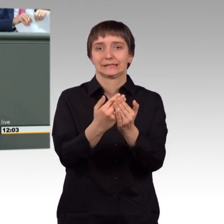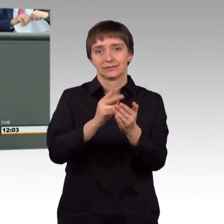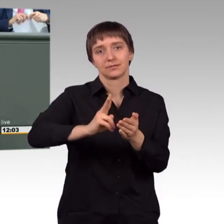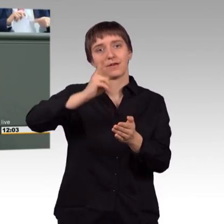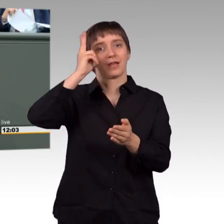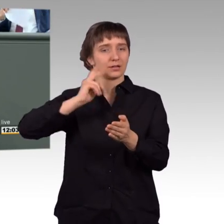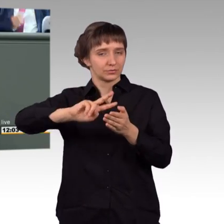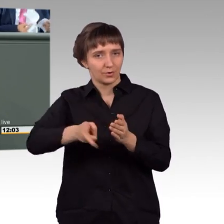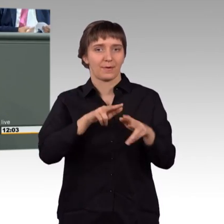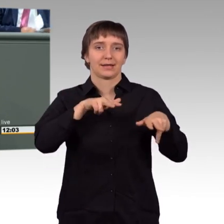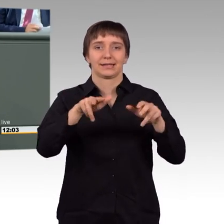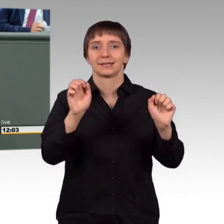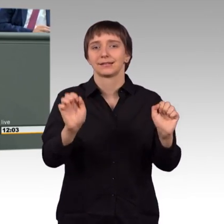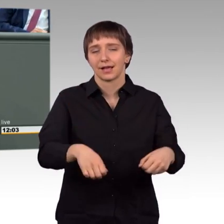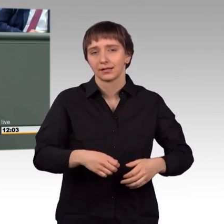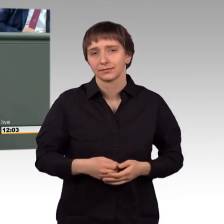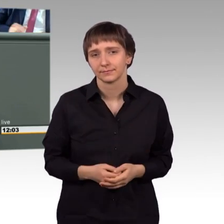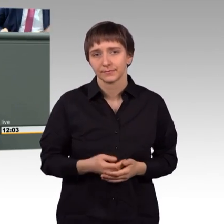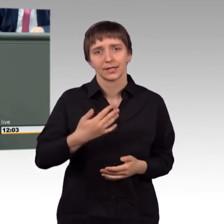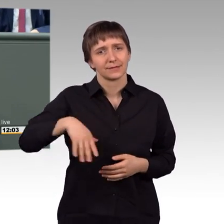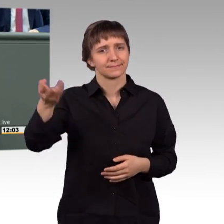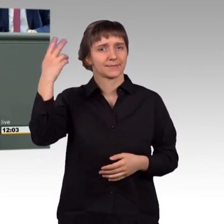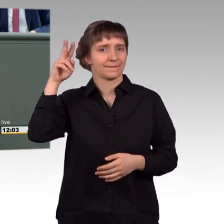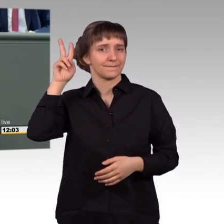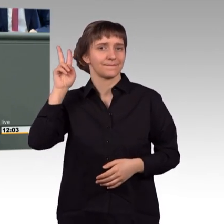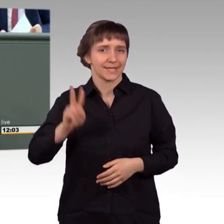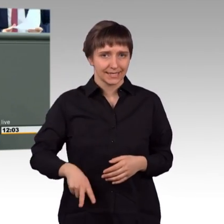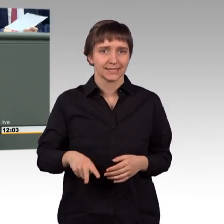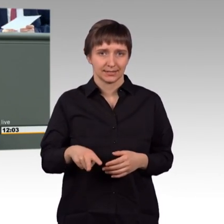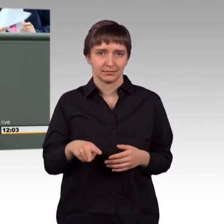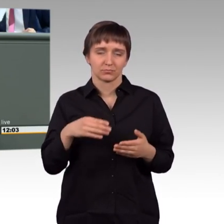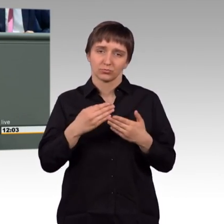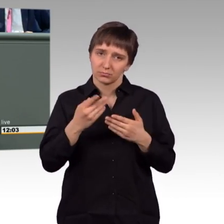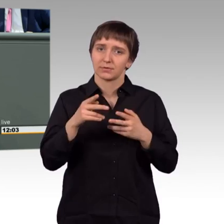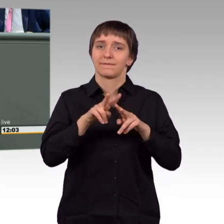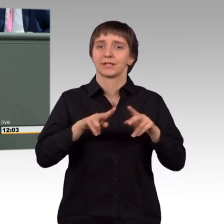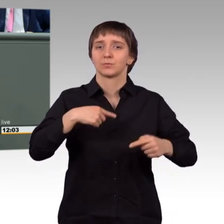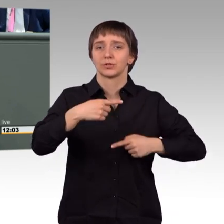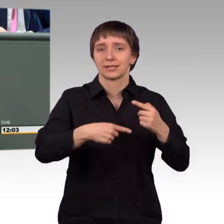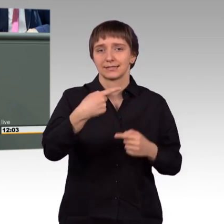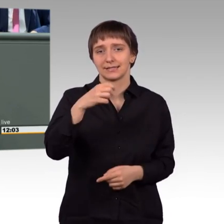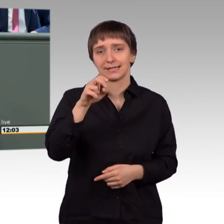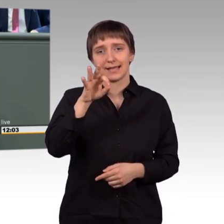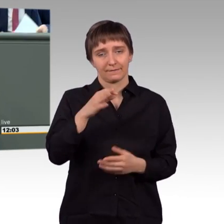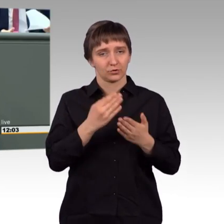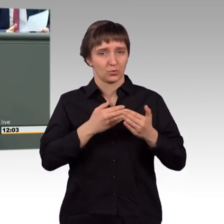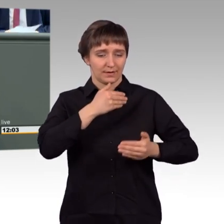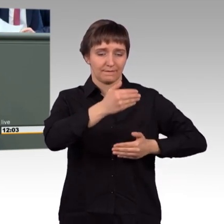Wir waren in einer Konferenz in Wien und dann im Friedensprozess in Genf schon viel weiter als heute im Blick auf eine